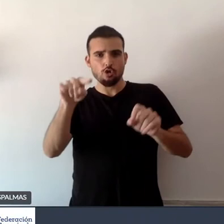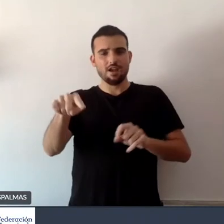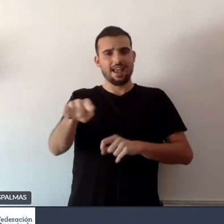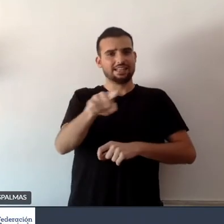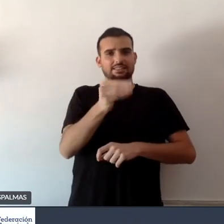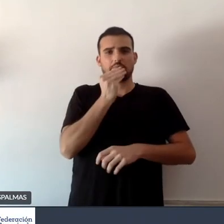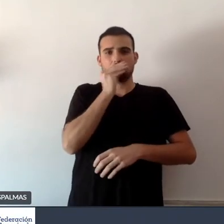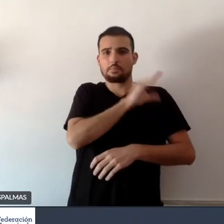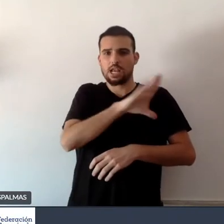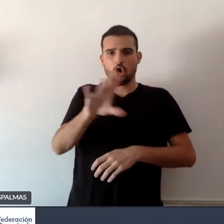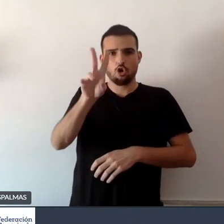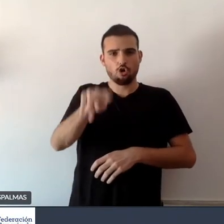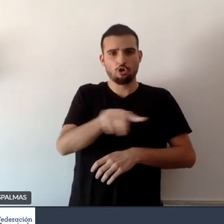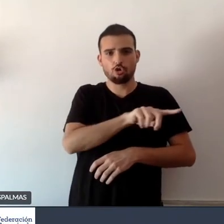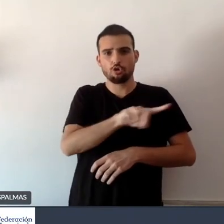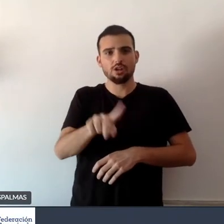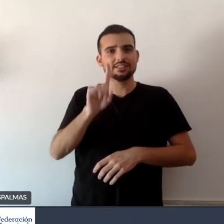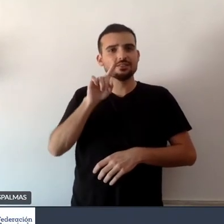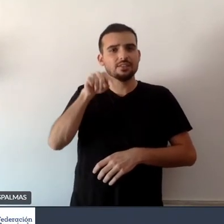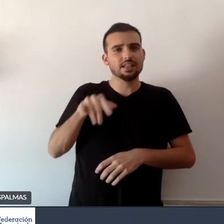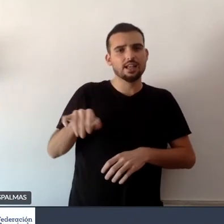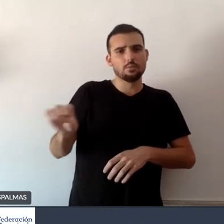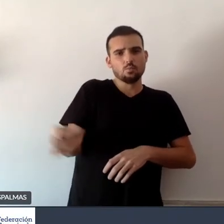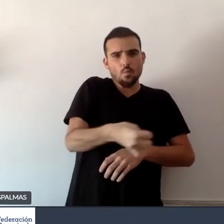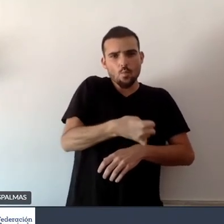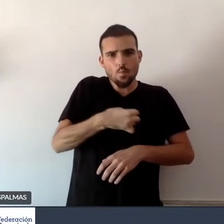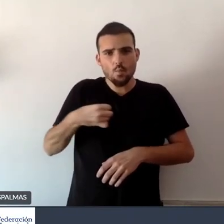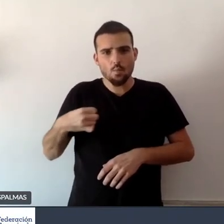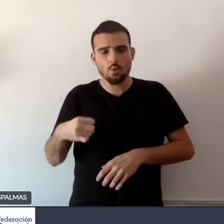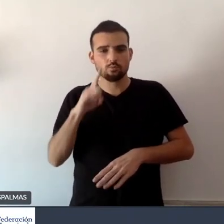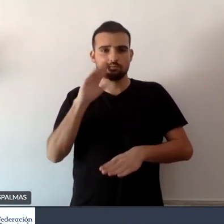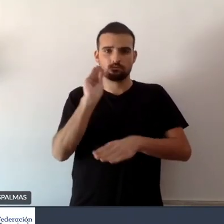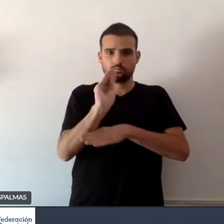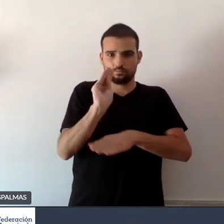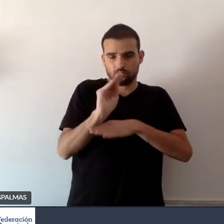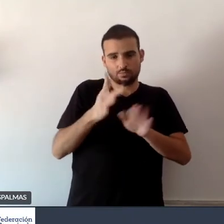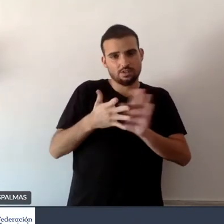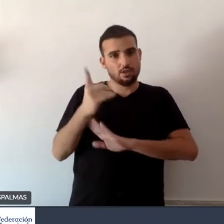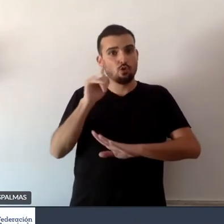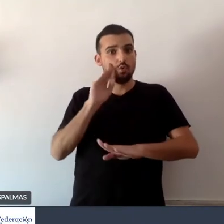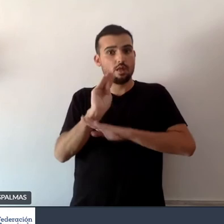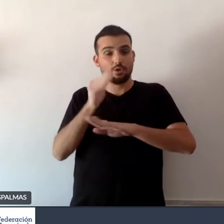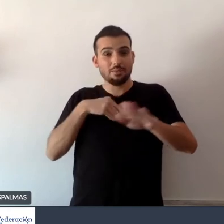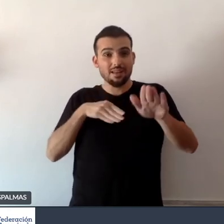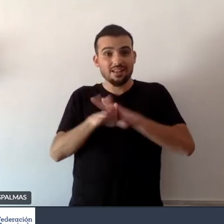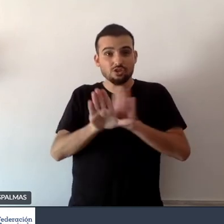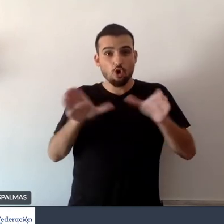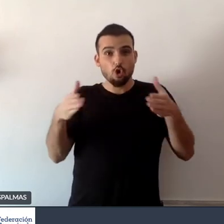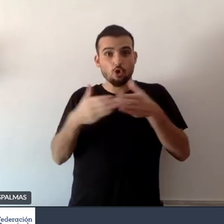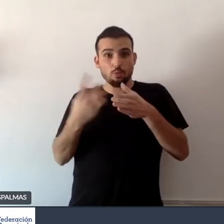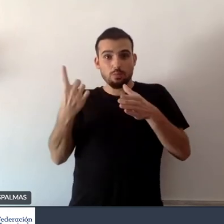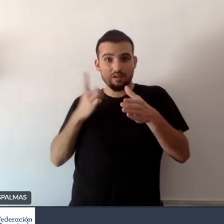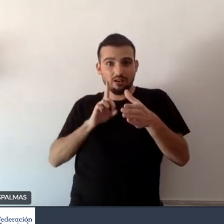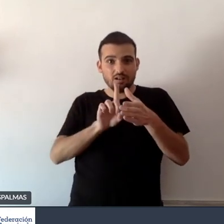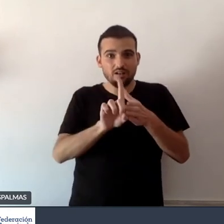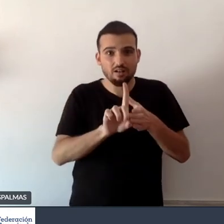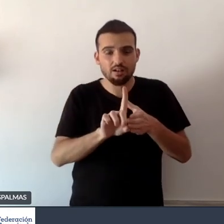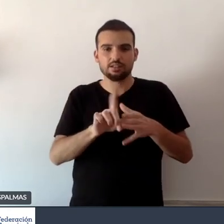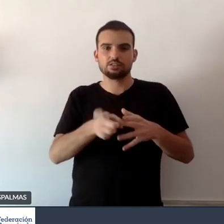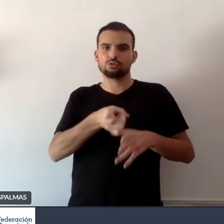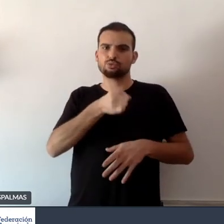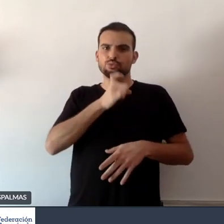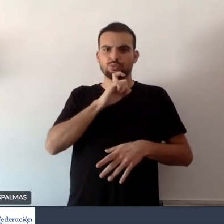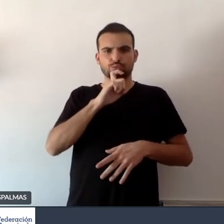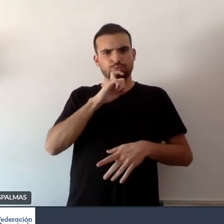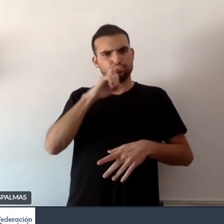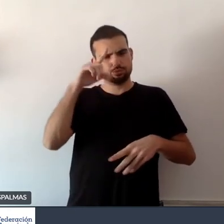Y fijaros en el spacing que se crea aquí. Por lo tanto, la penetración, una vez que se ha producido ese corte, no tiene ningún sentido. De ahí lo que hablábamos de